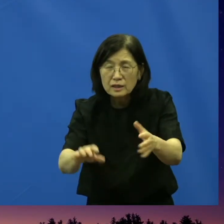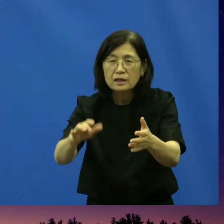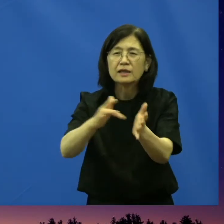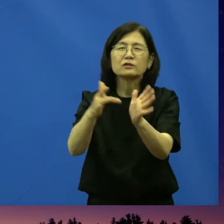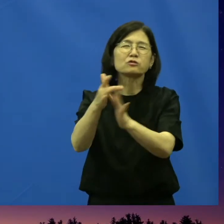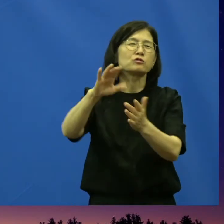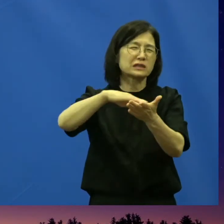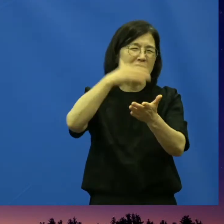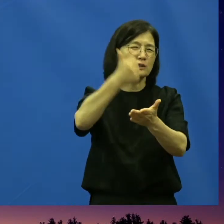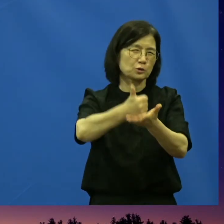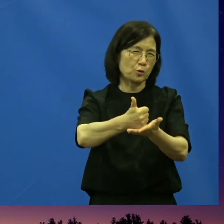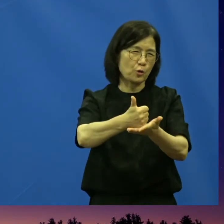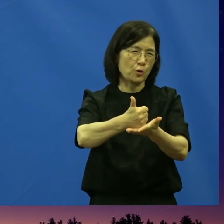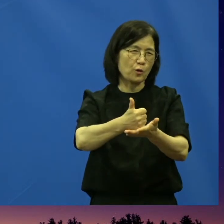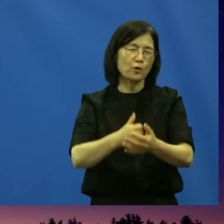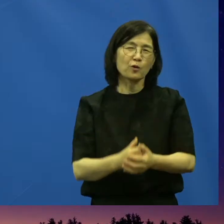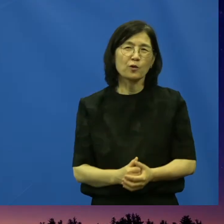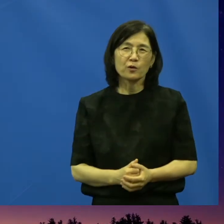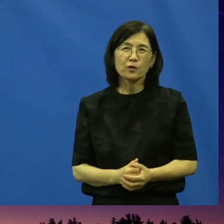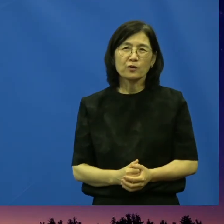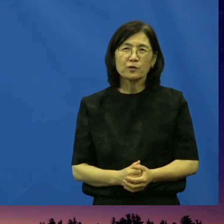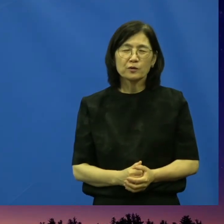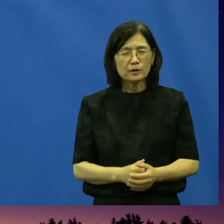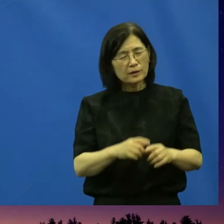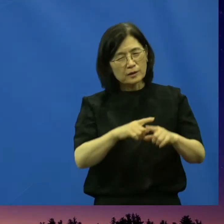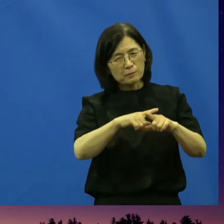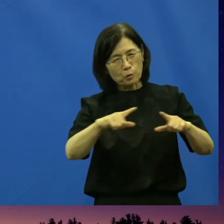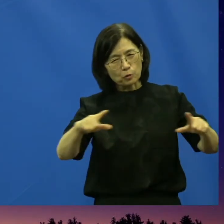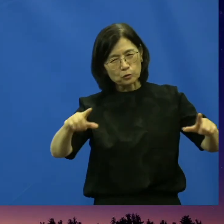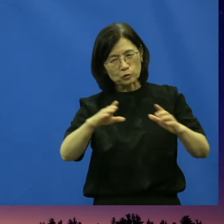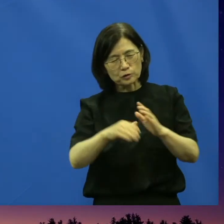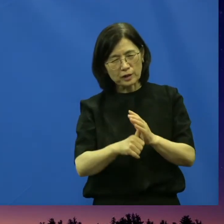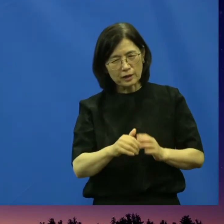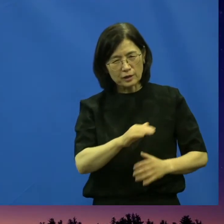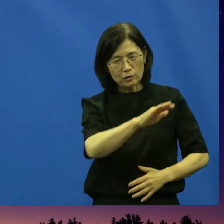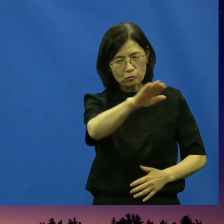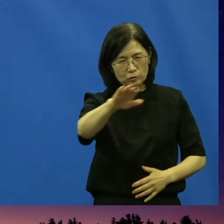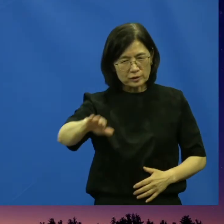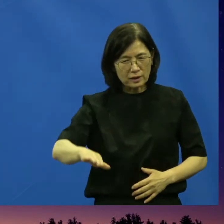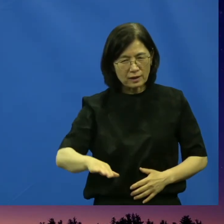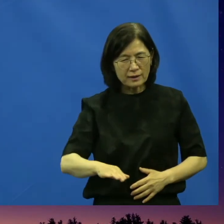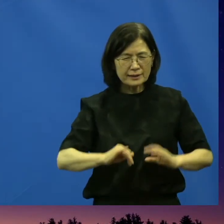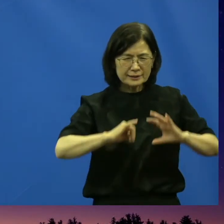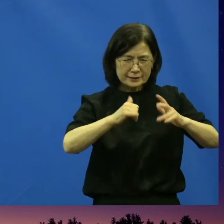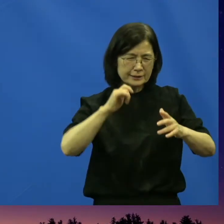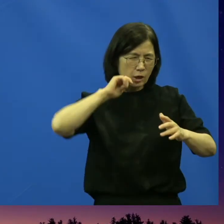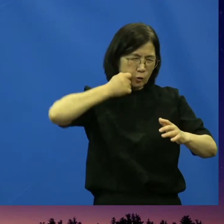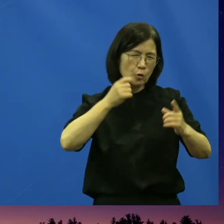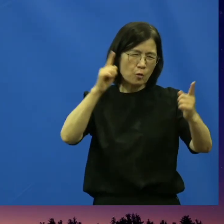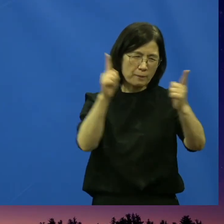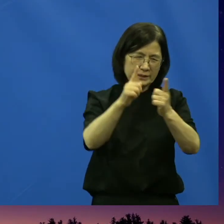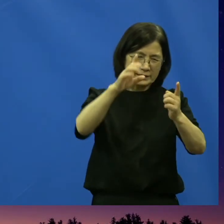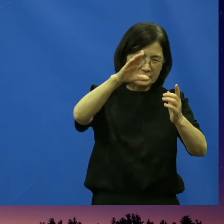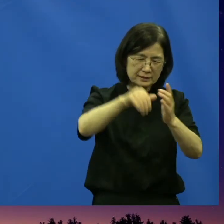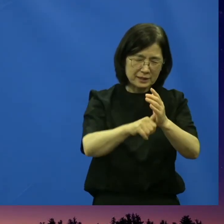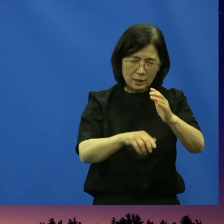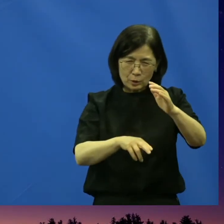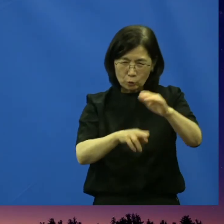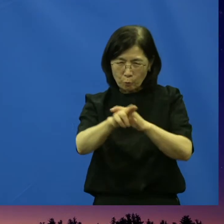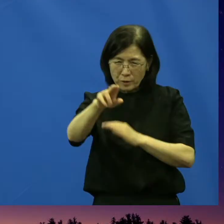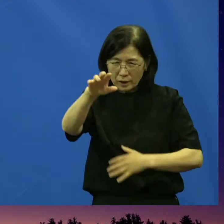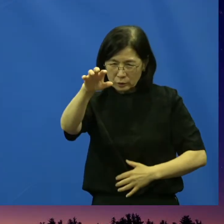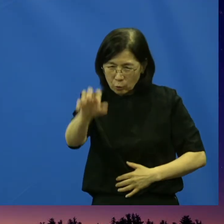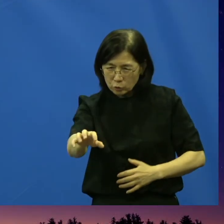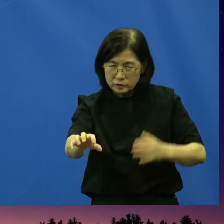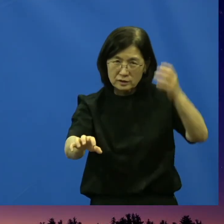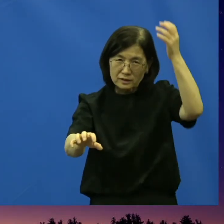여러분, 평소에 내가 도피할 곳이 어딘가를 알고 있어야 돼요. 그죠? 그러니까 오늘 그 당시에